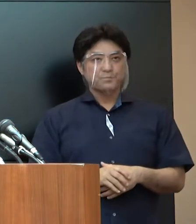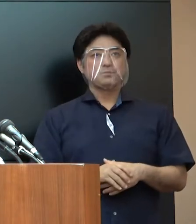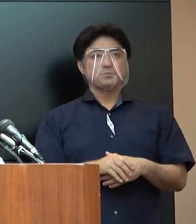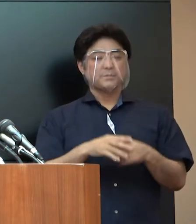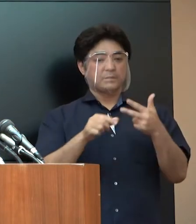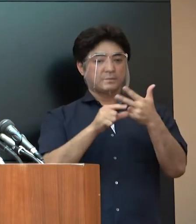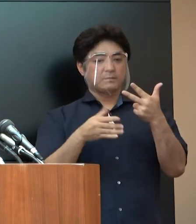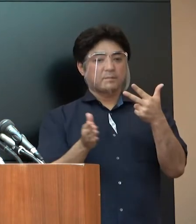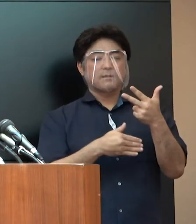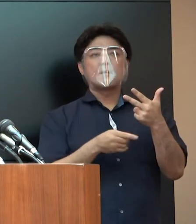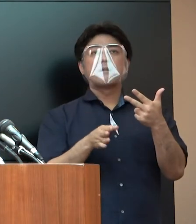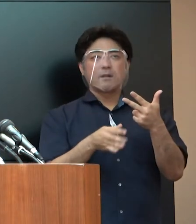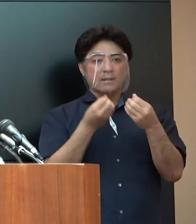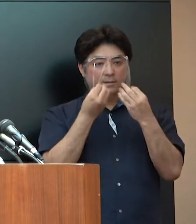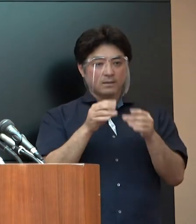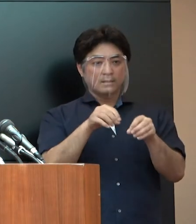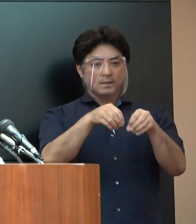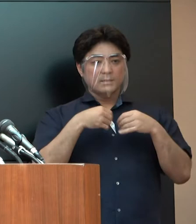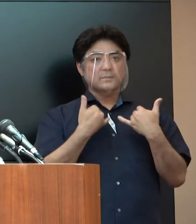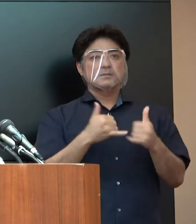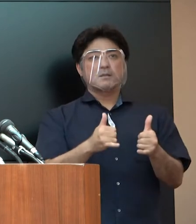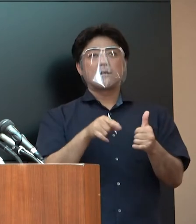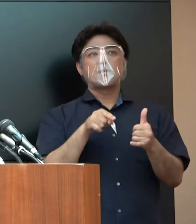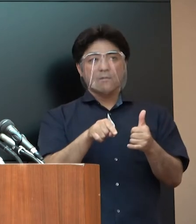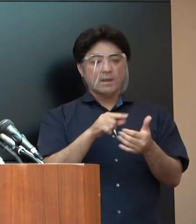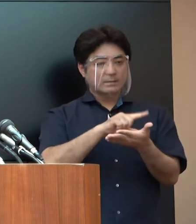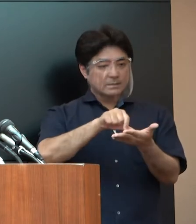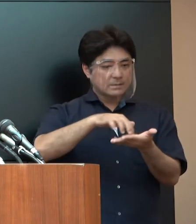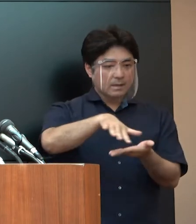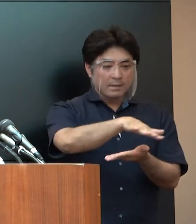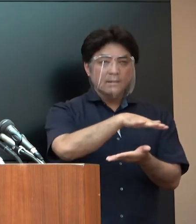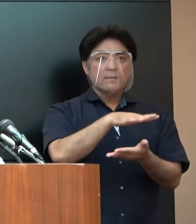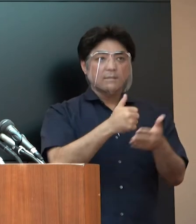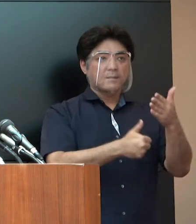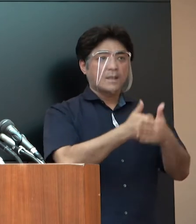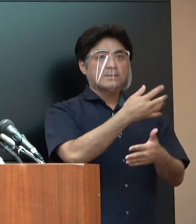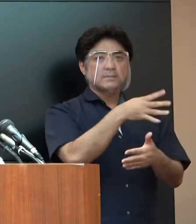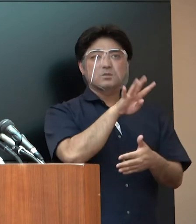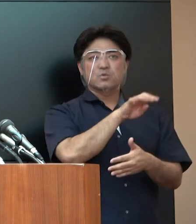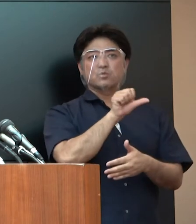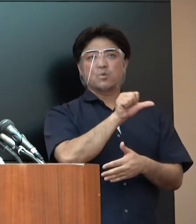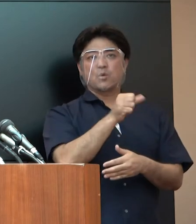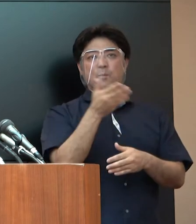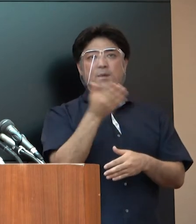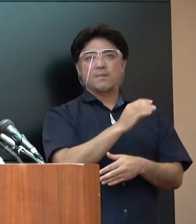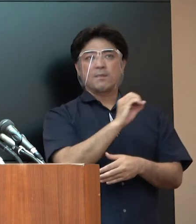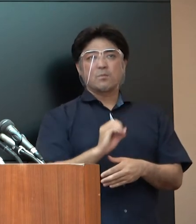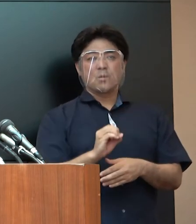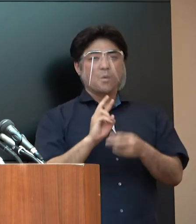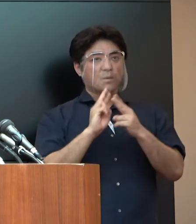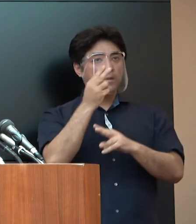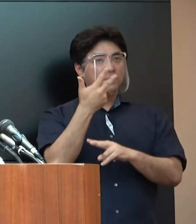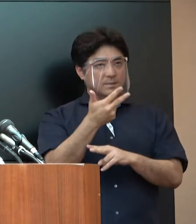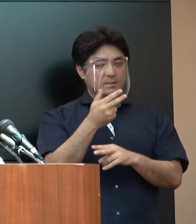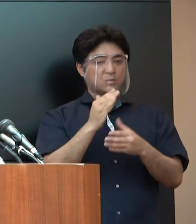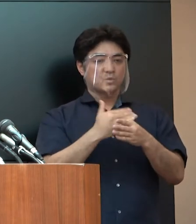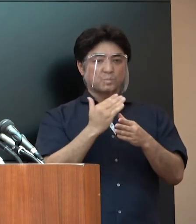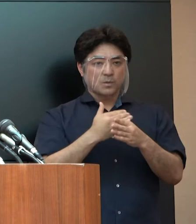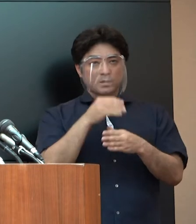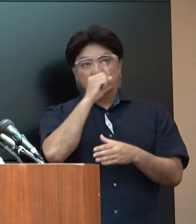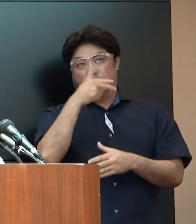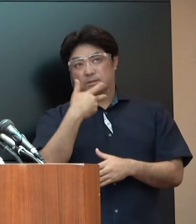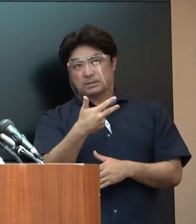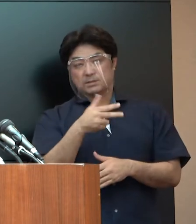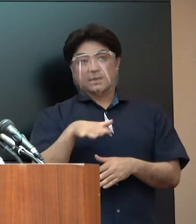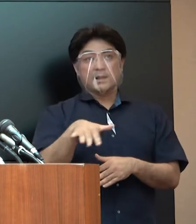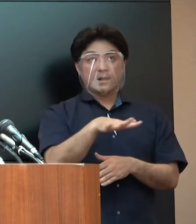7月に入ってからの感染者について居住地別で見ますと、那覇市が 45%、 沖縄市、うるま市、宜野湾市を